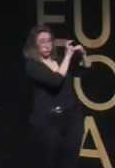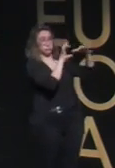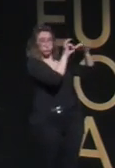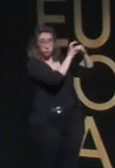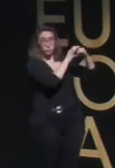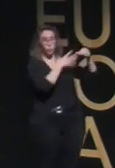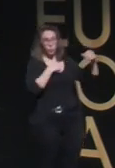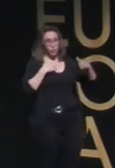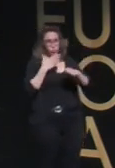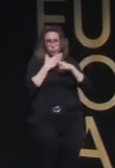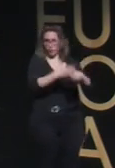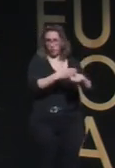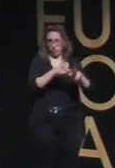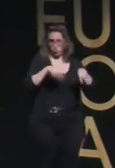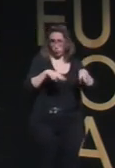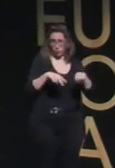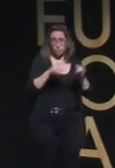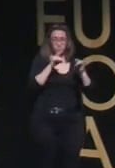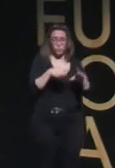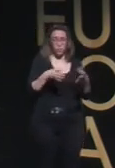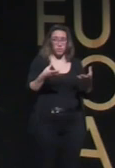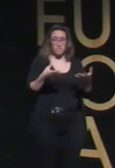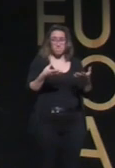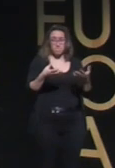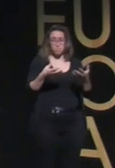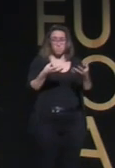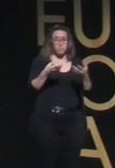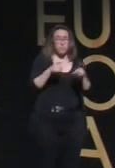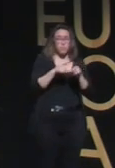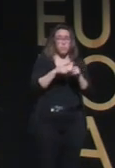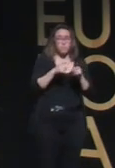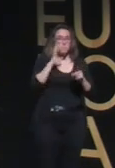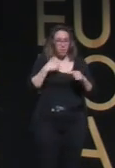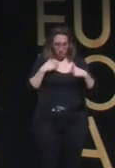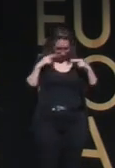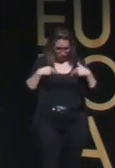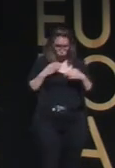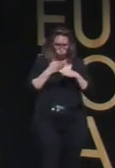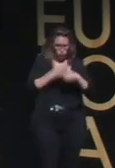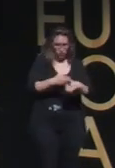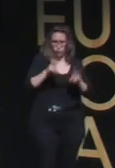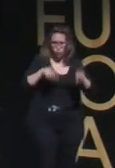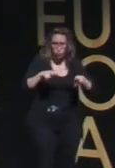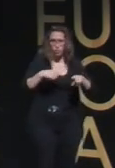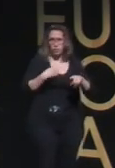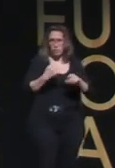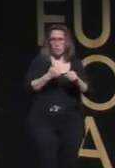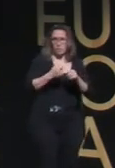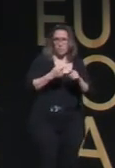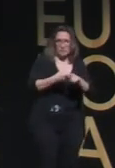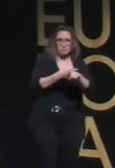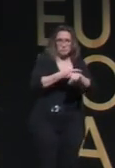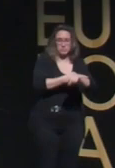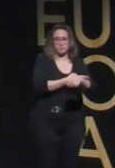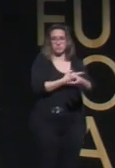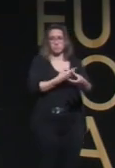Es como el burro y la zanahoria. Entonces muchos chavales se sienten que nunca es suficiente, que cada vez que hagan algo tiene que ser un poquito más. Y es, ay, todo aprobado, algún